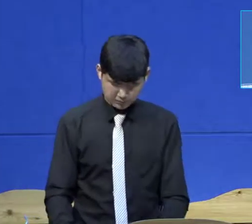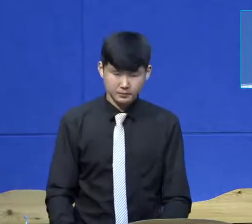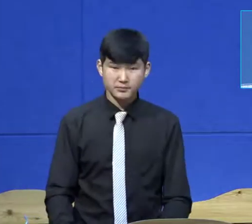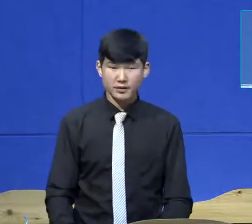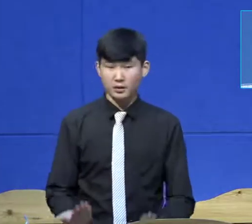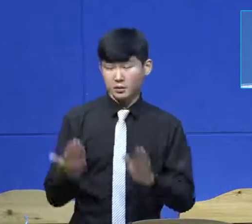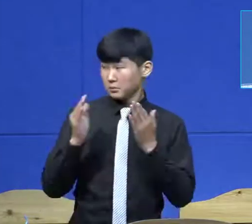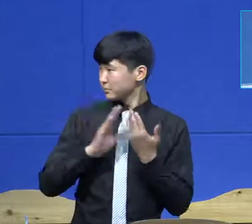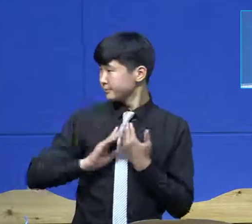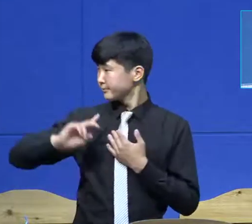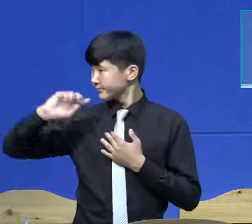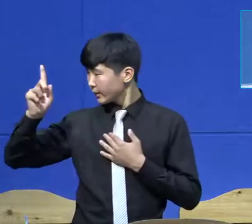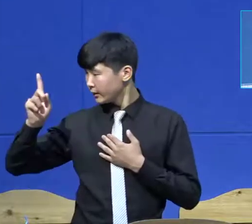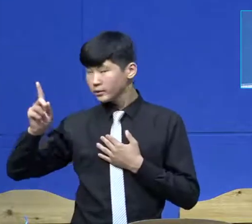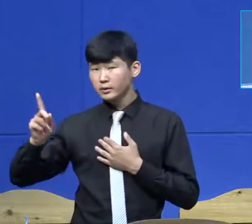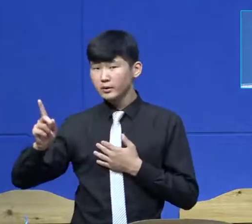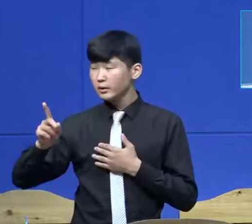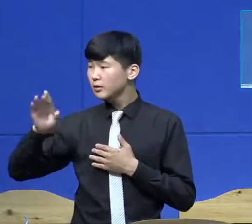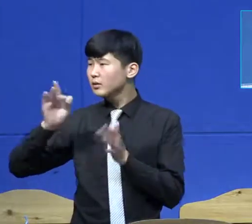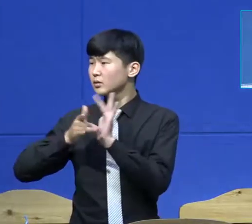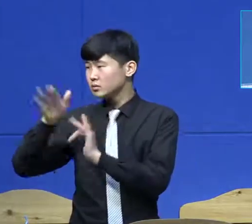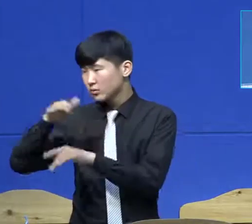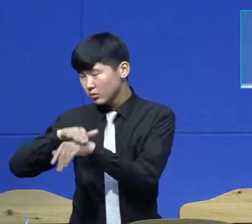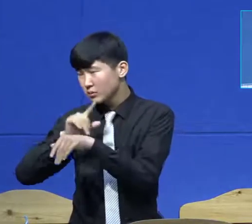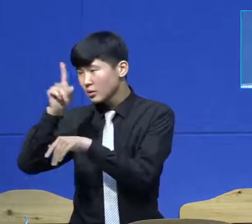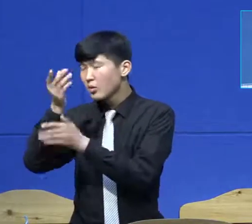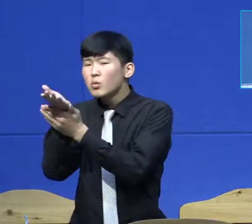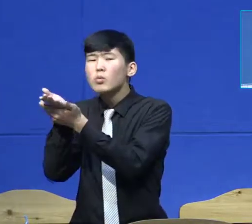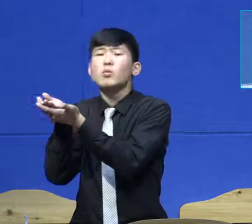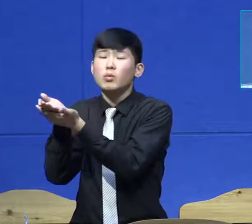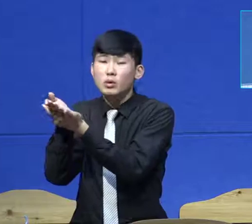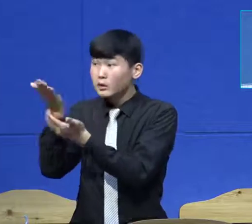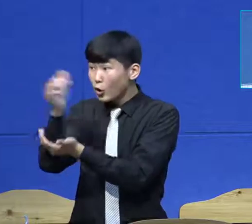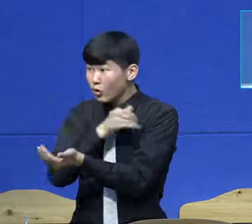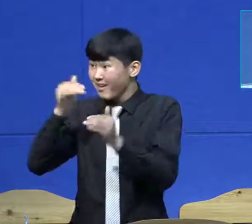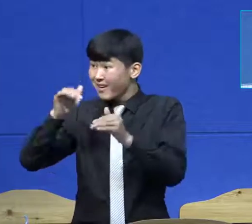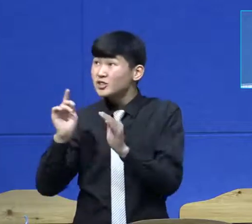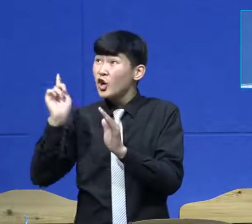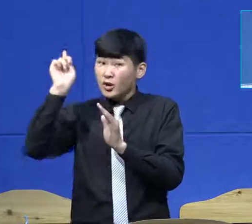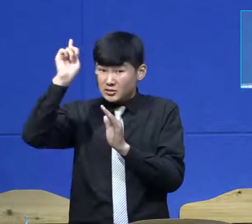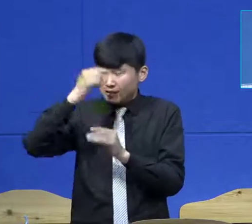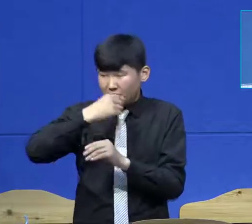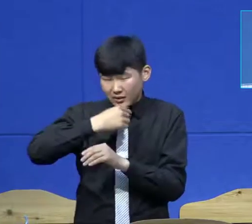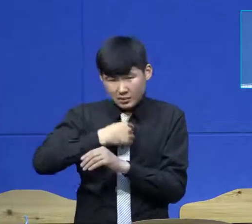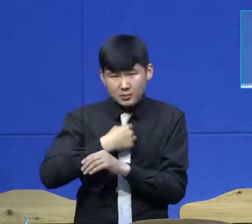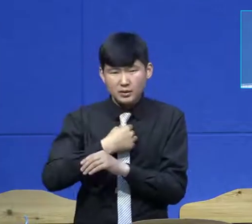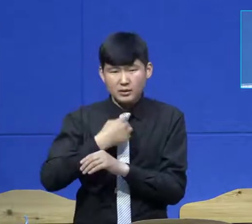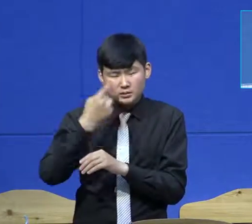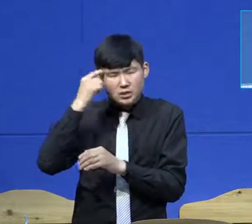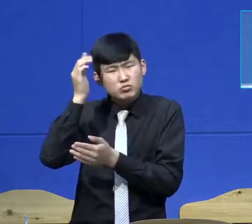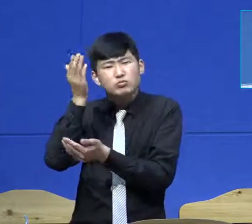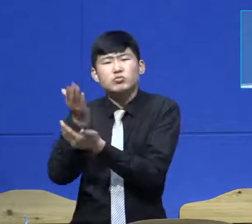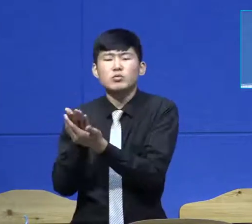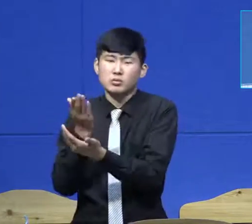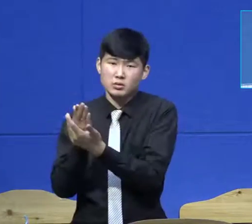дээрэмсэд зимлэнгүүтэй загнаад уучлаарай Есүсээ би танаас юм гуй. Та өөрийнхөө хаан жилд эрэхтэй намайг санаач гэж